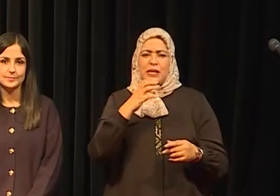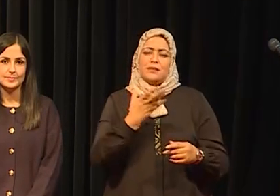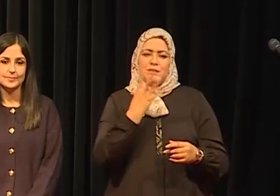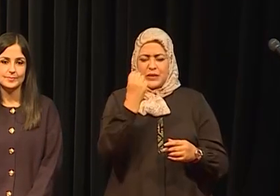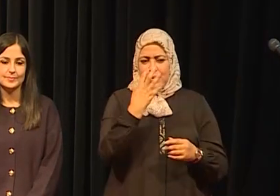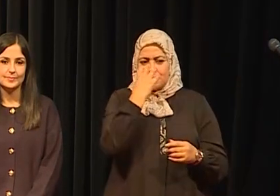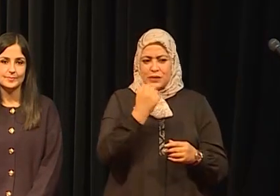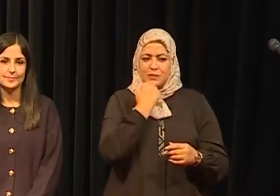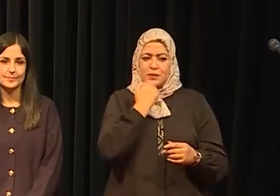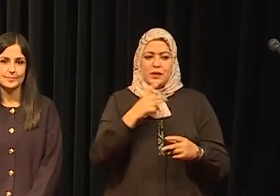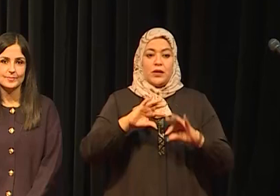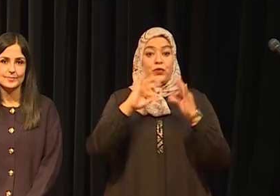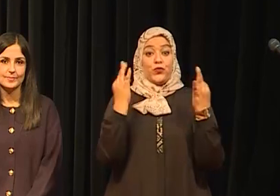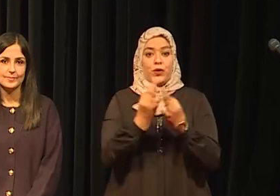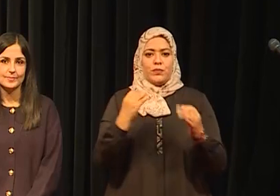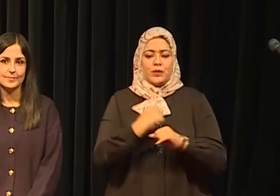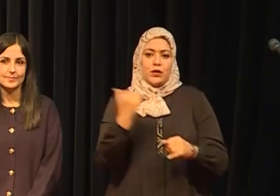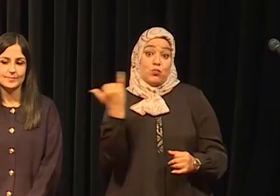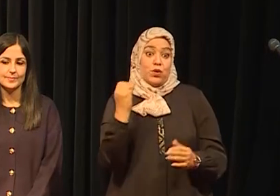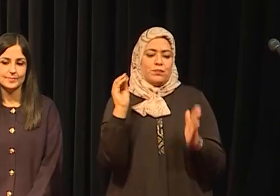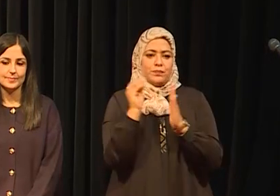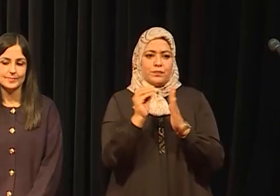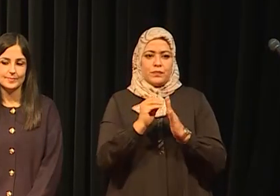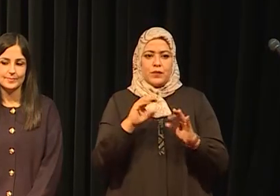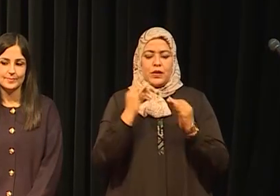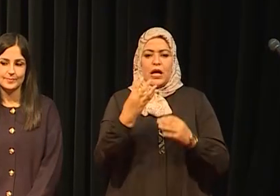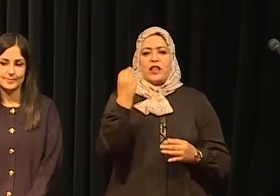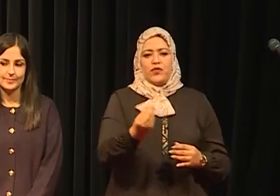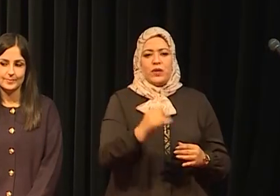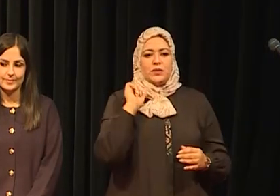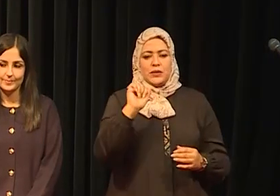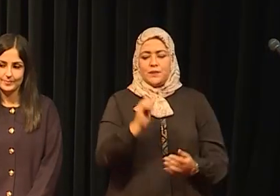أثر سلبا على الأفراد وبخاصة فئة الأطفال.